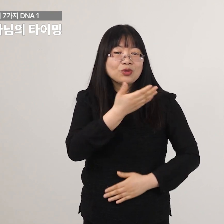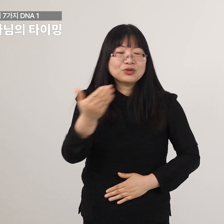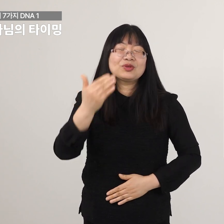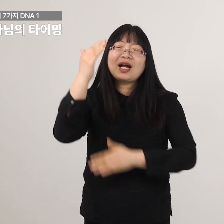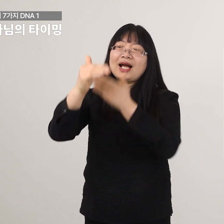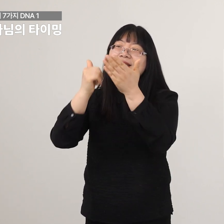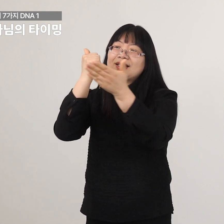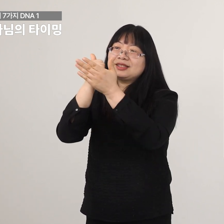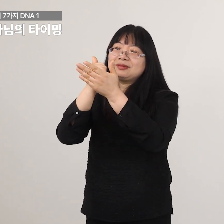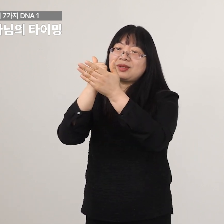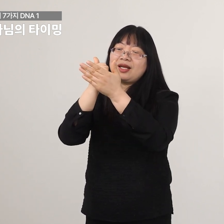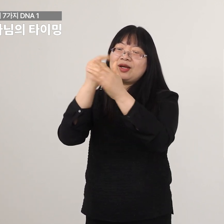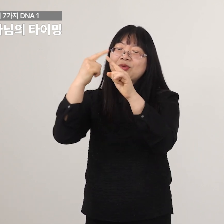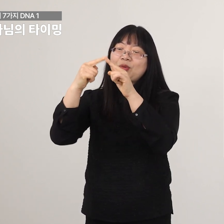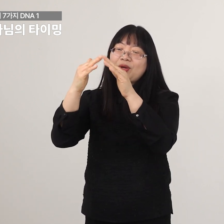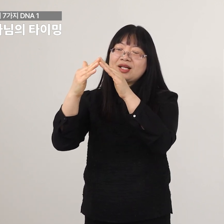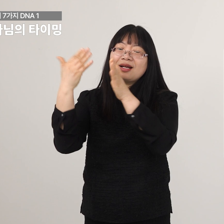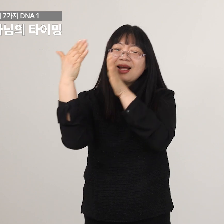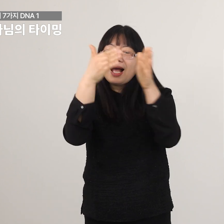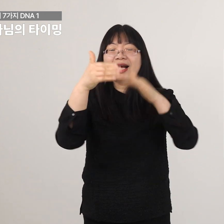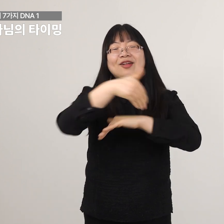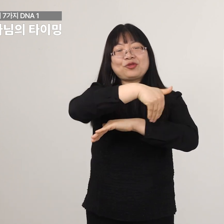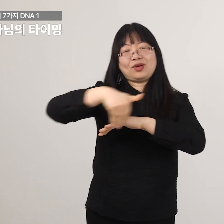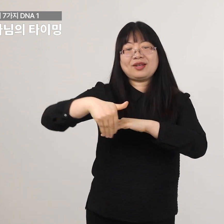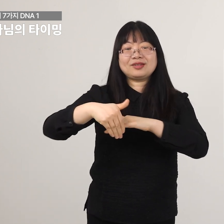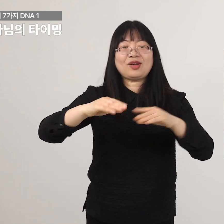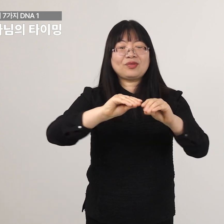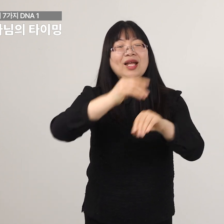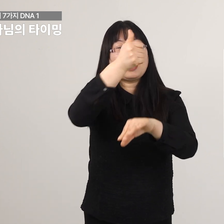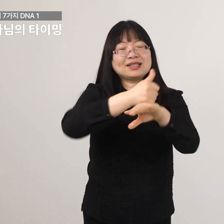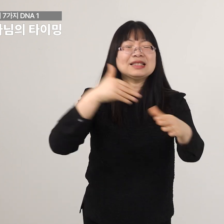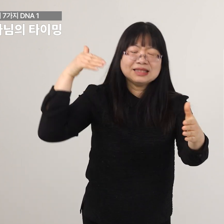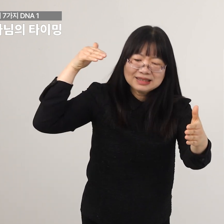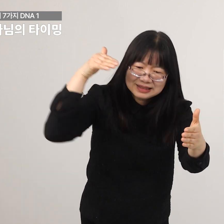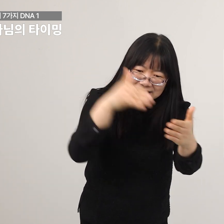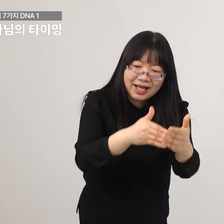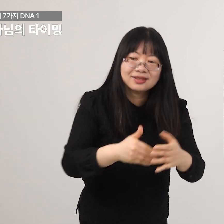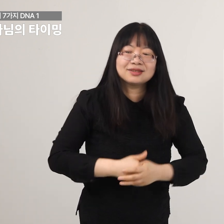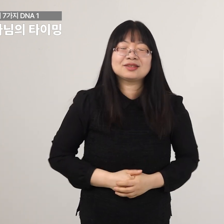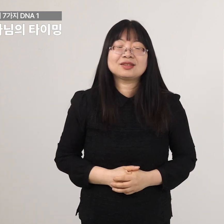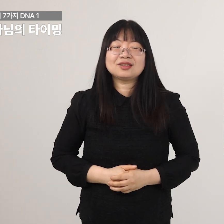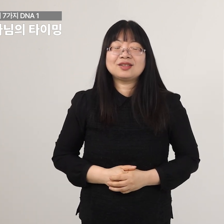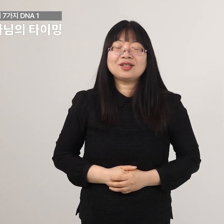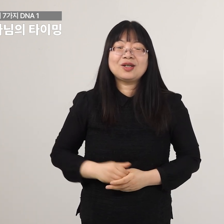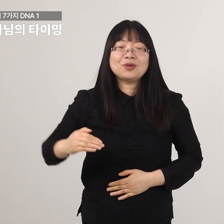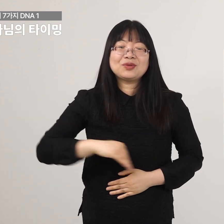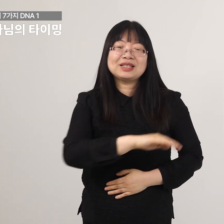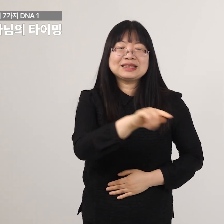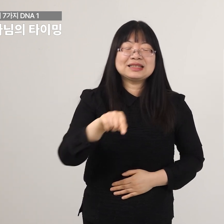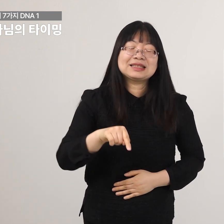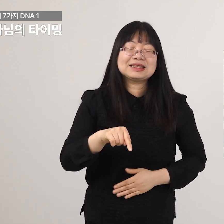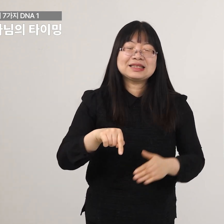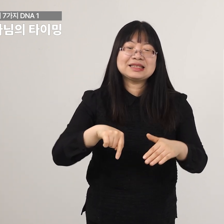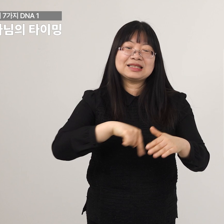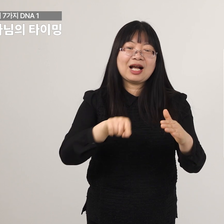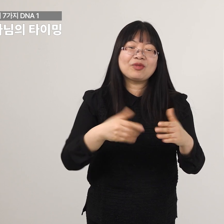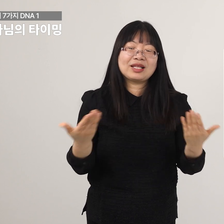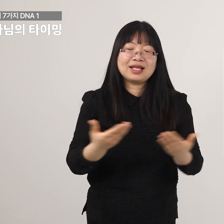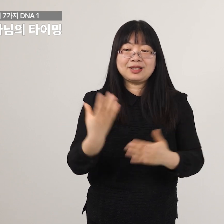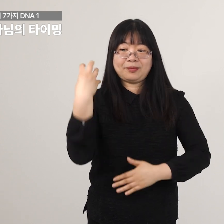계획이었습니다. 땅끝까지. 우리는 그 한 몫을 담당해서 지금